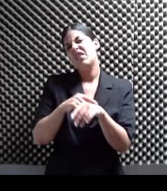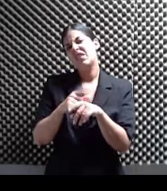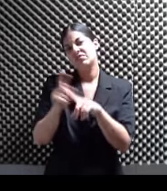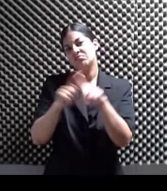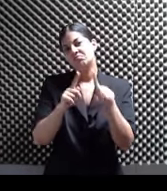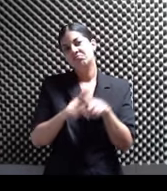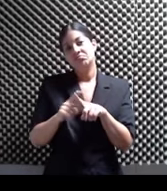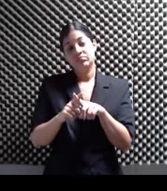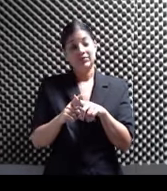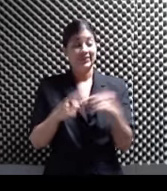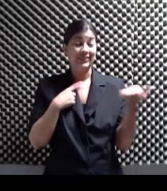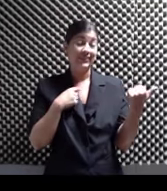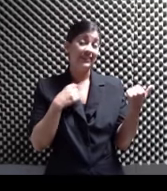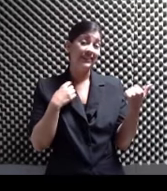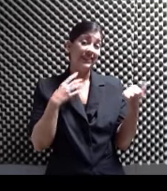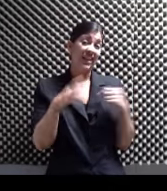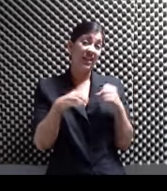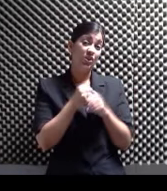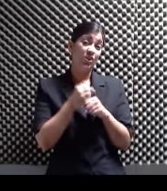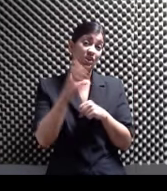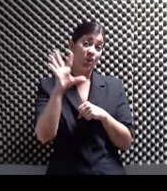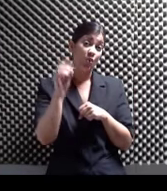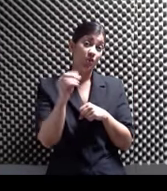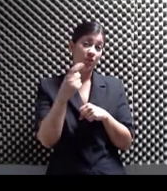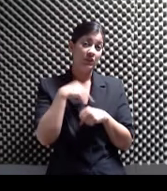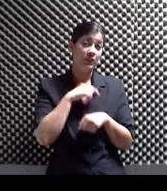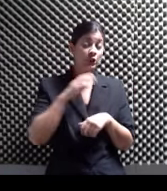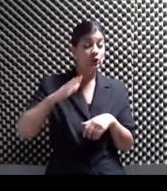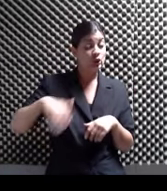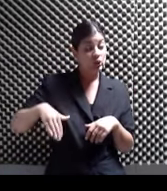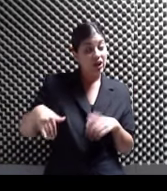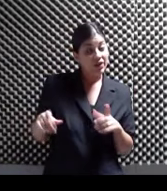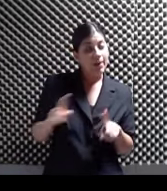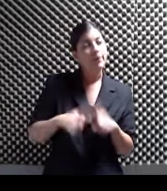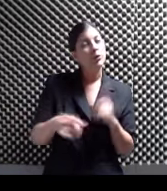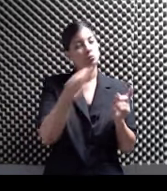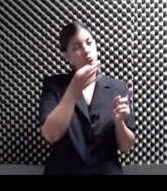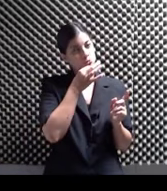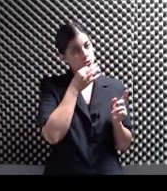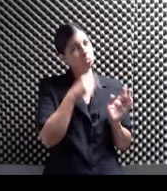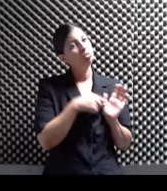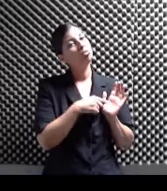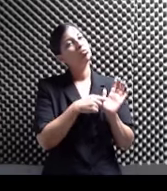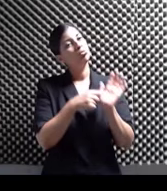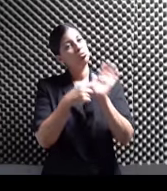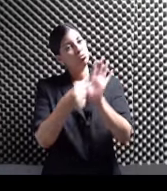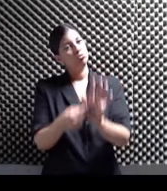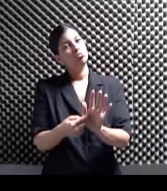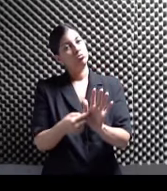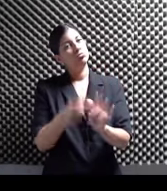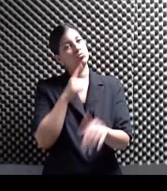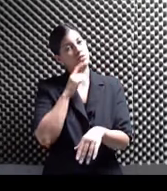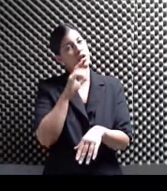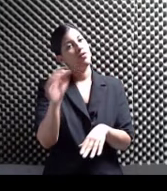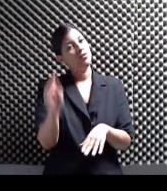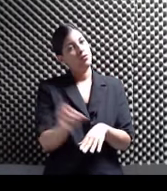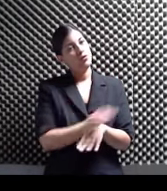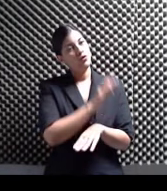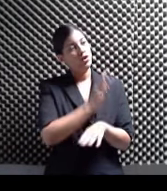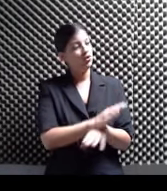tenemos documentadas las de los 50, porque esa todavía no hemos podido hacer la investigación, pero estará próximamente en los archivos de la